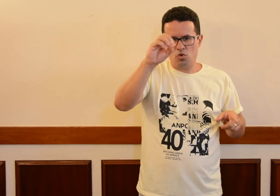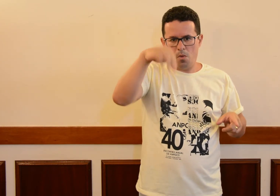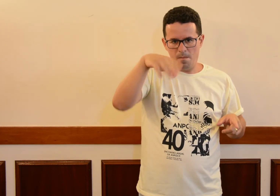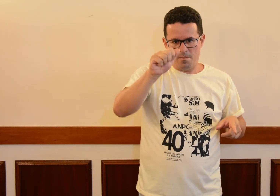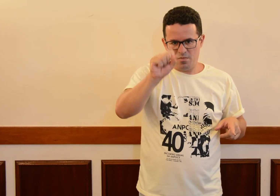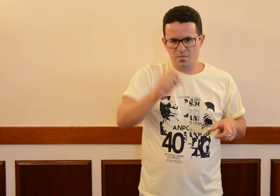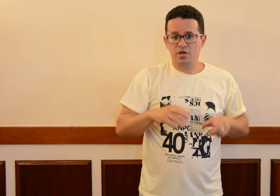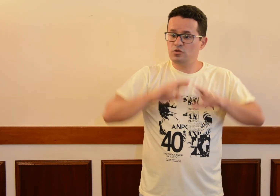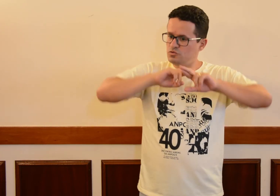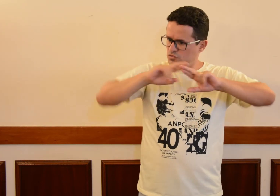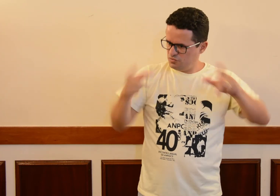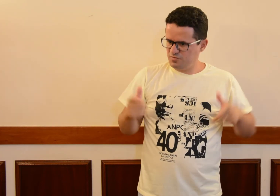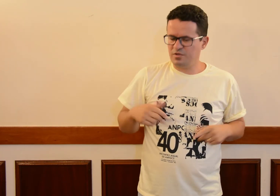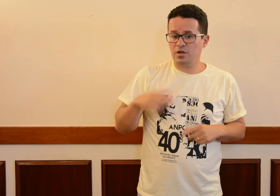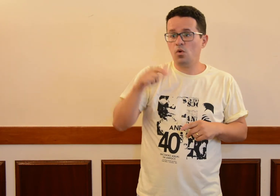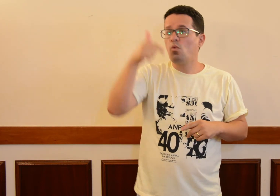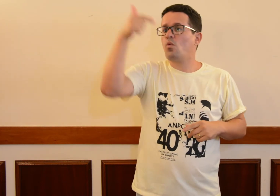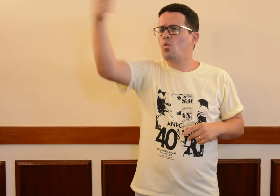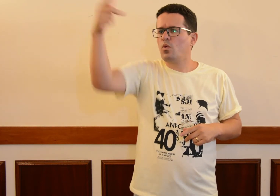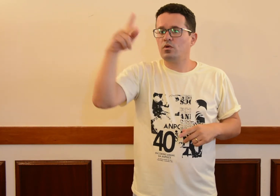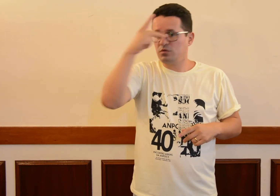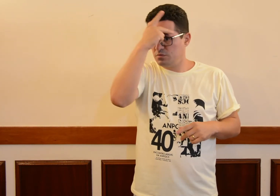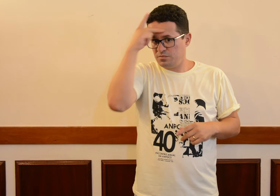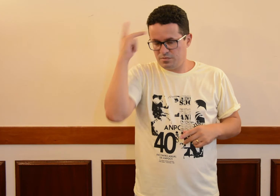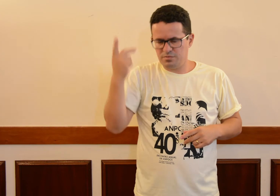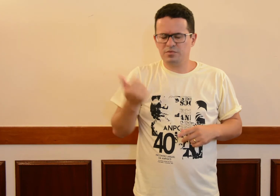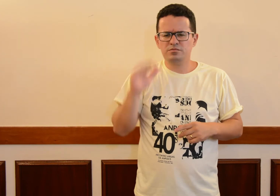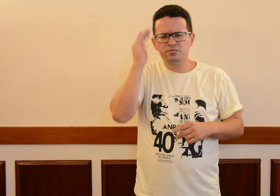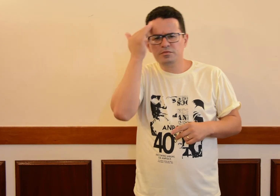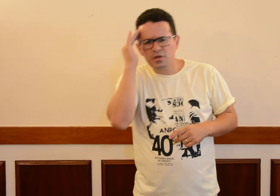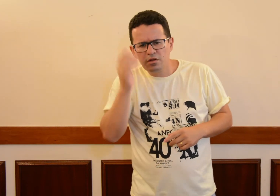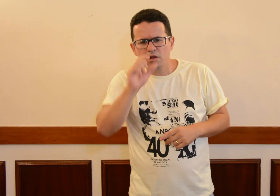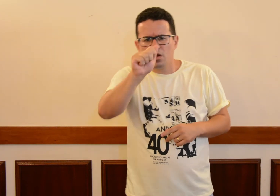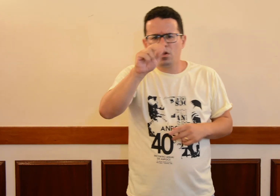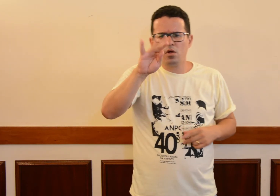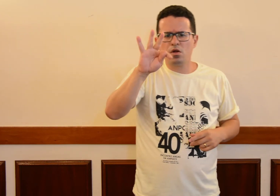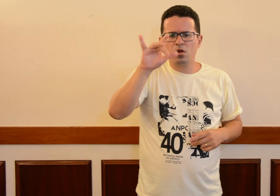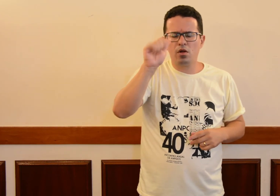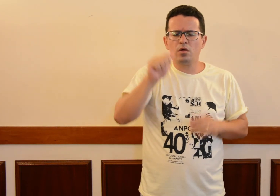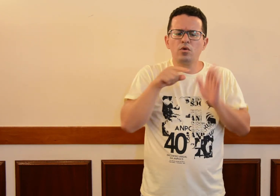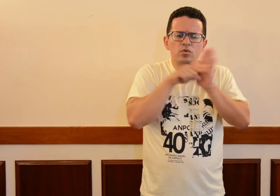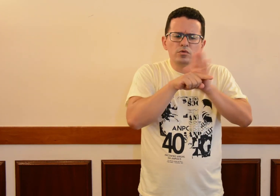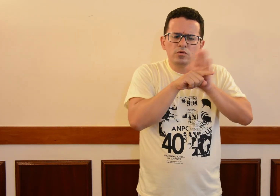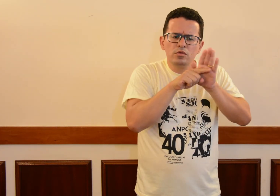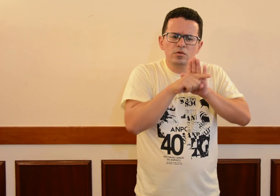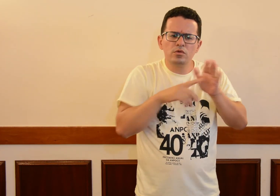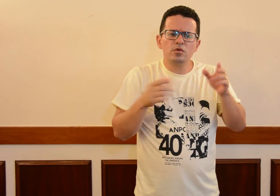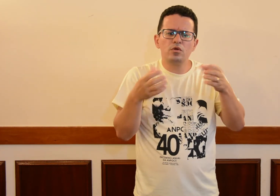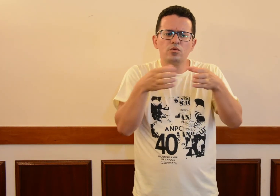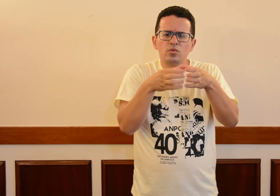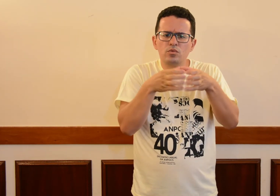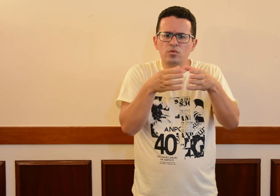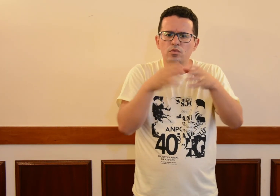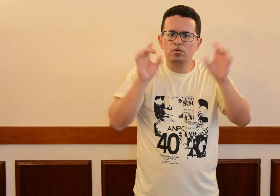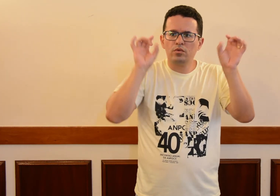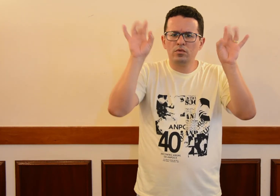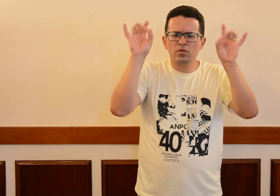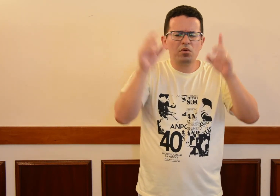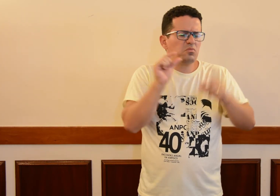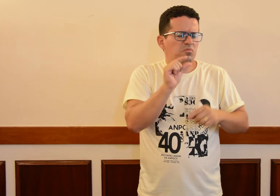que se entendem no espectro autista, o diagnóstico dos especialistas parece pouco informar sobre sua subjetividade.